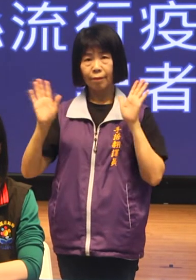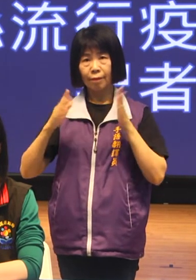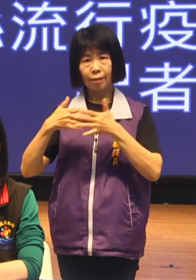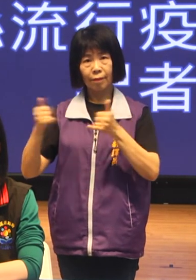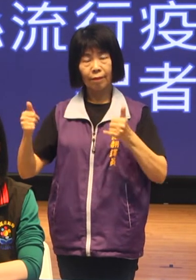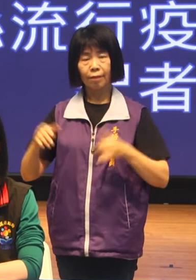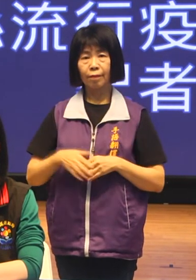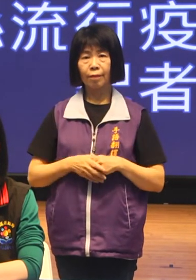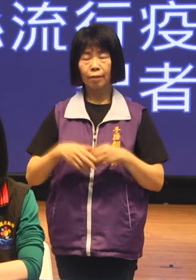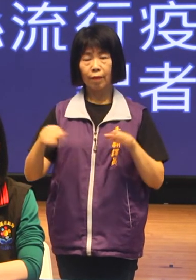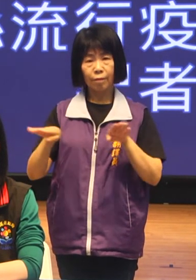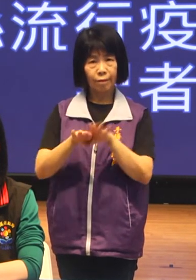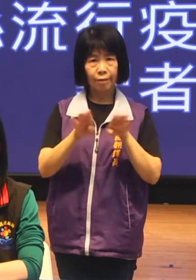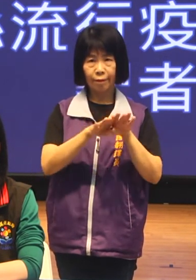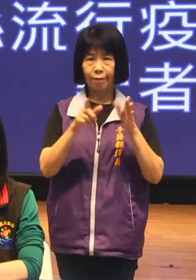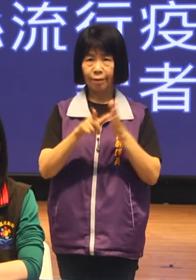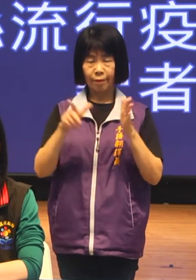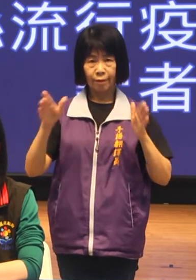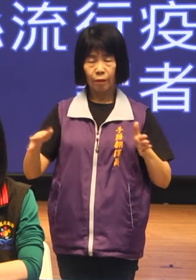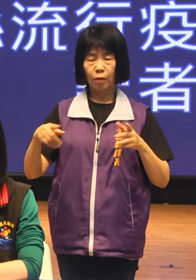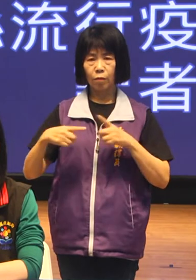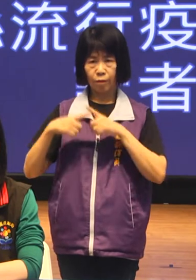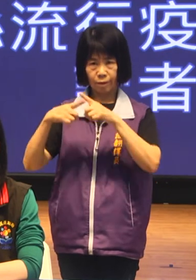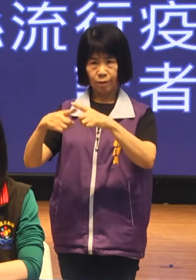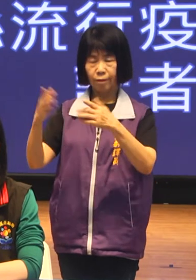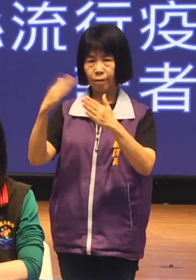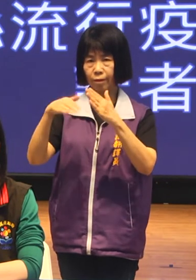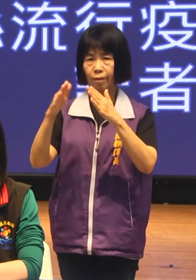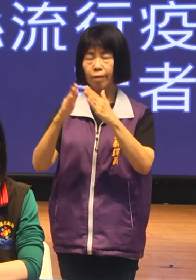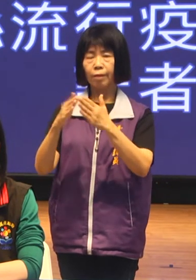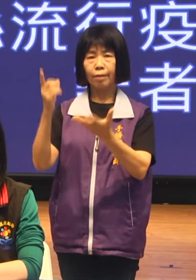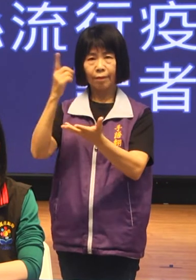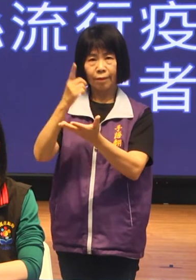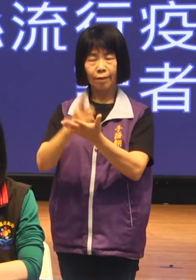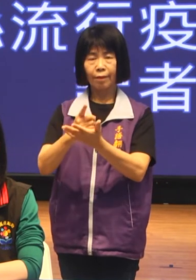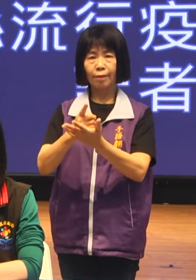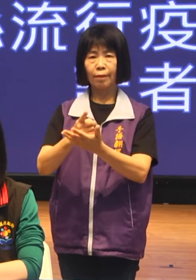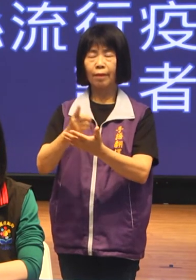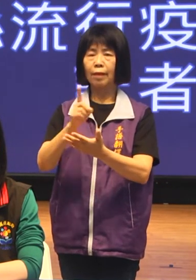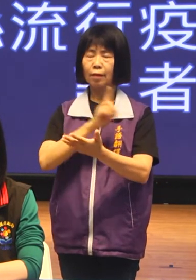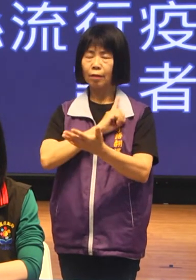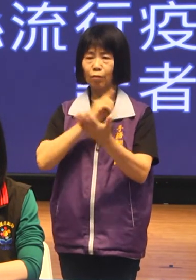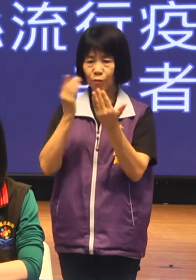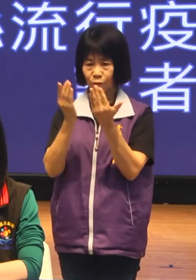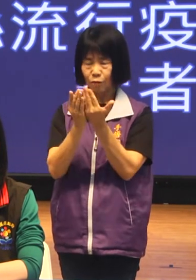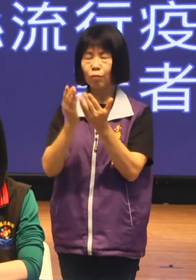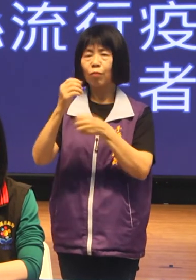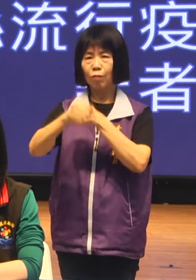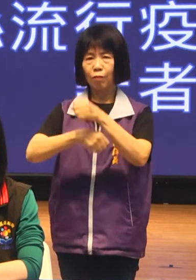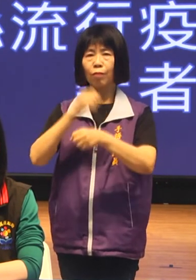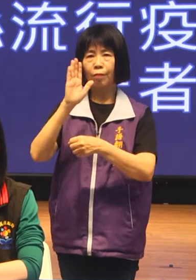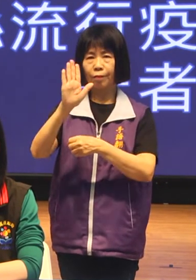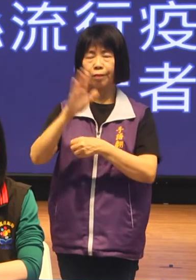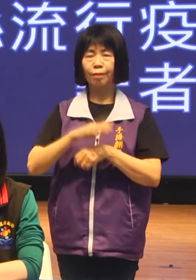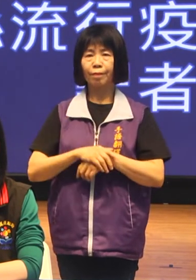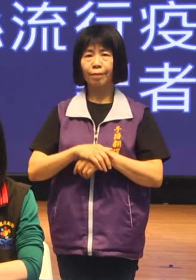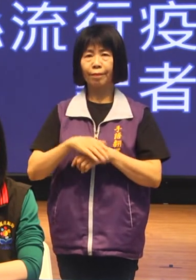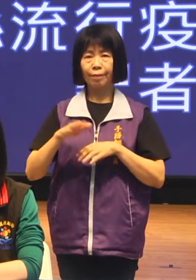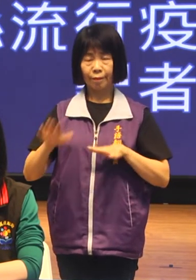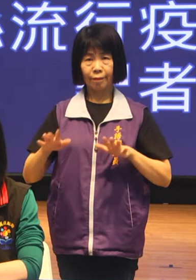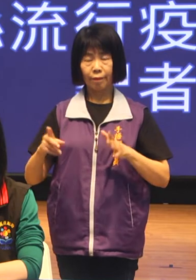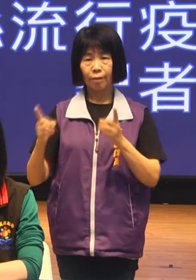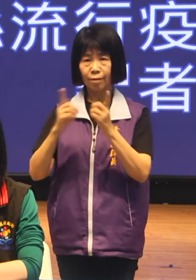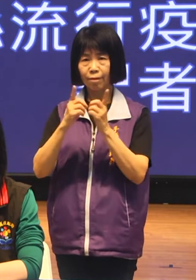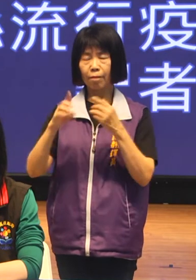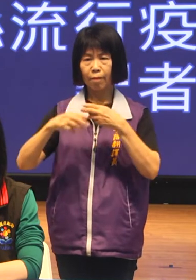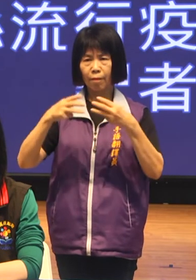在这段放假期间呢，他有到学校去参加自习的一个活动课程，那所以呢，有接